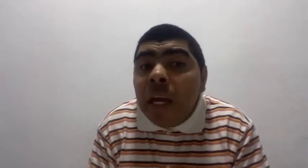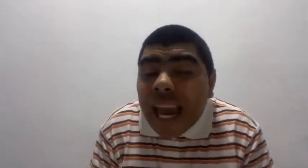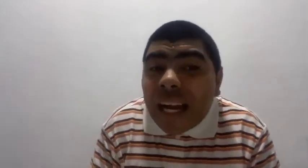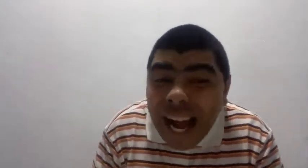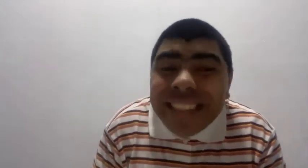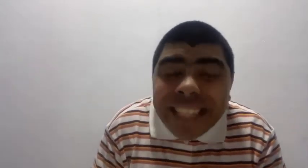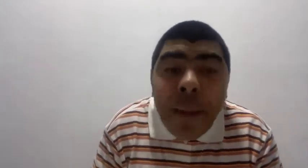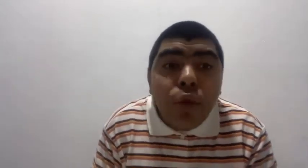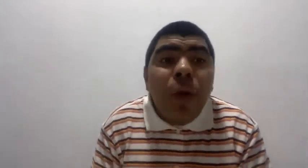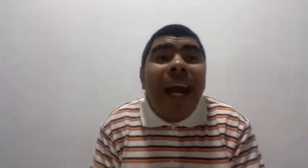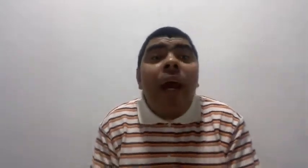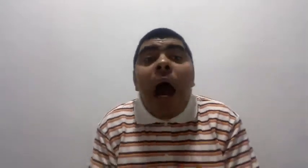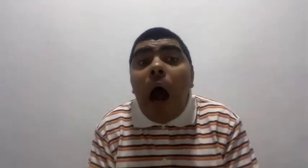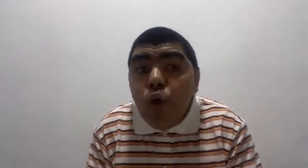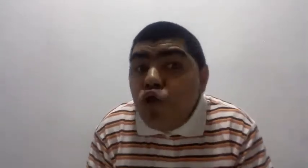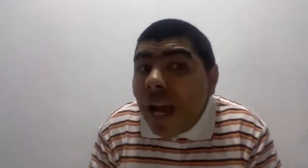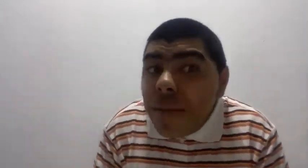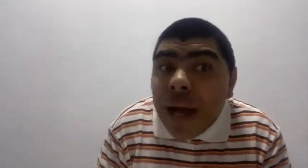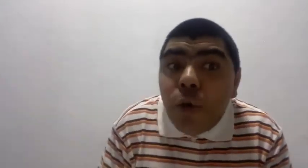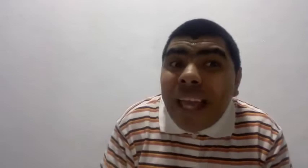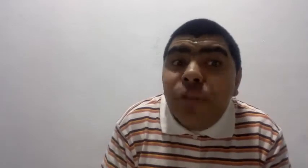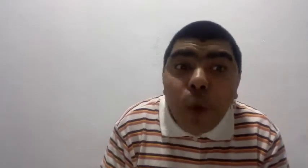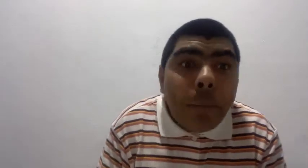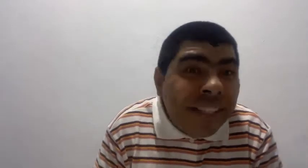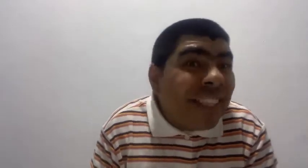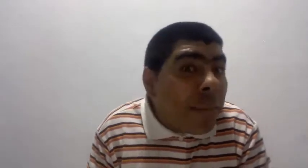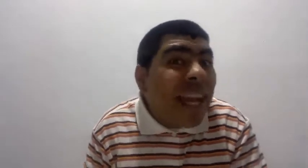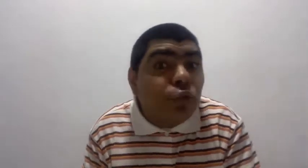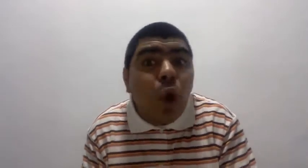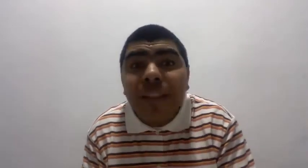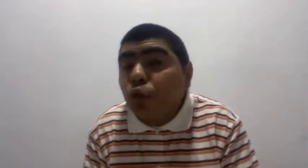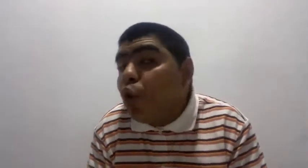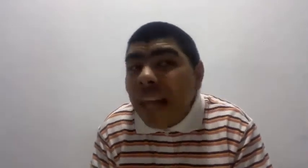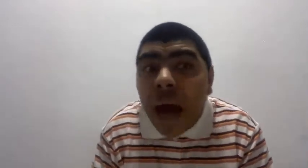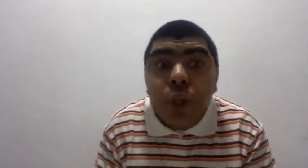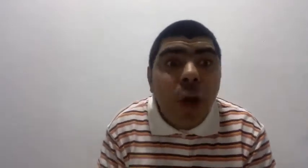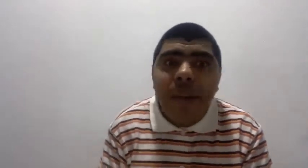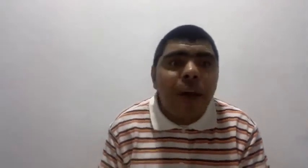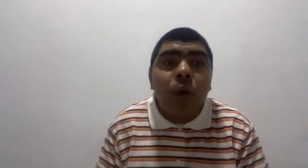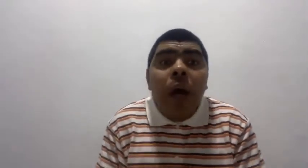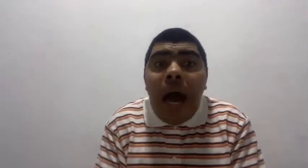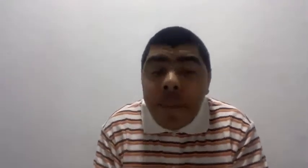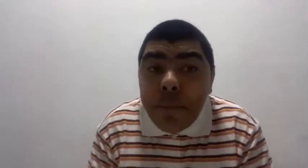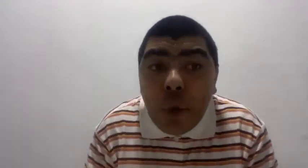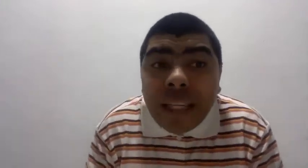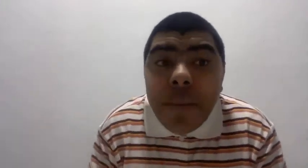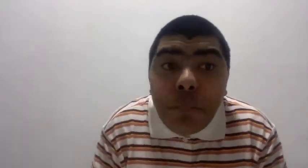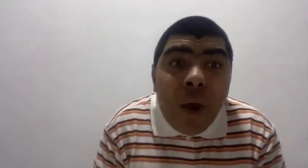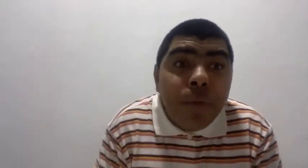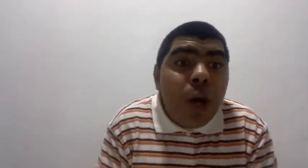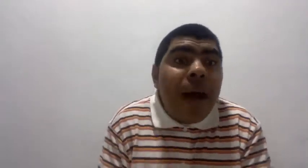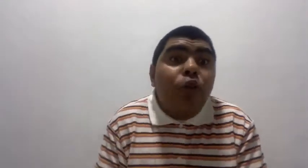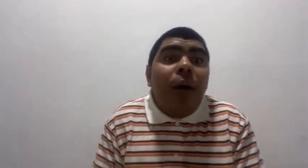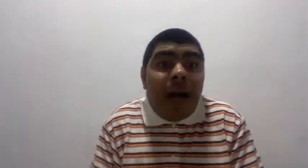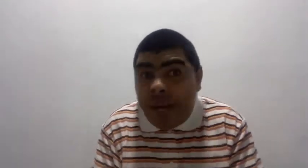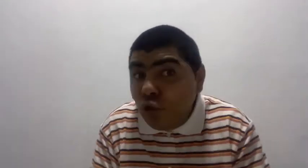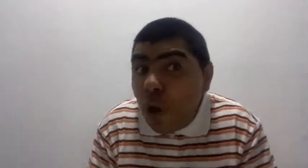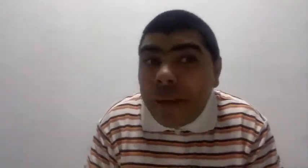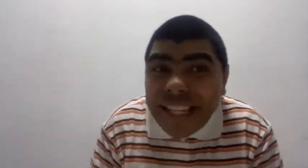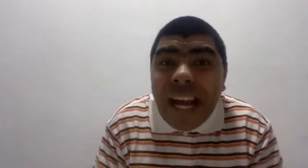que alcance madurez. Aún, hermano, en sus pensamientos, en sus labios, hermano. Amén, porque el pueblo, hermano, amén, yo predicaba